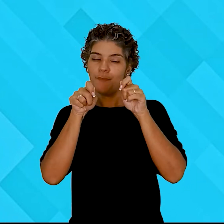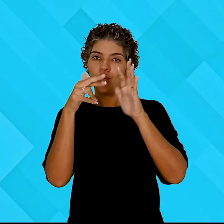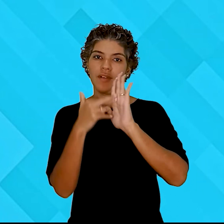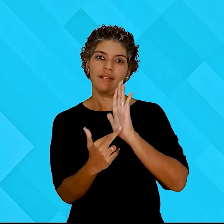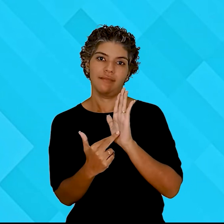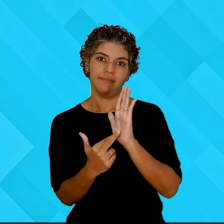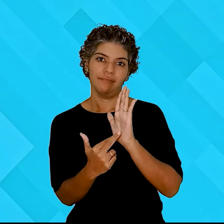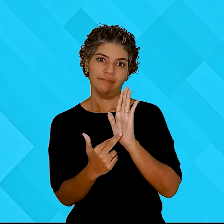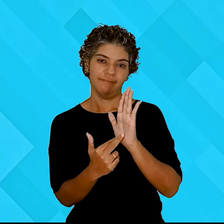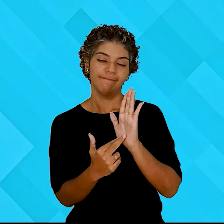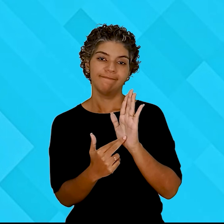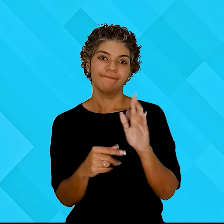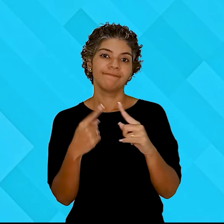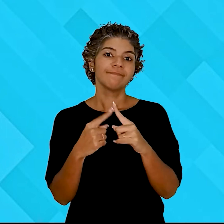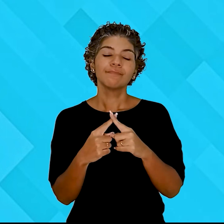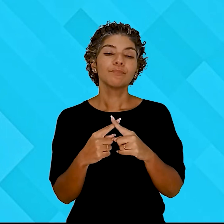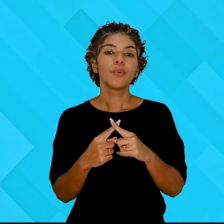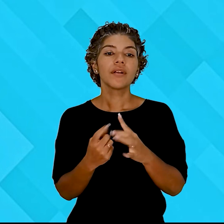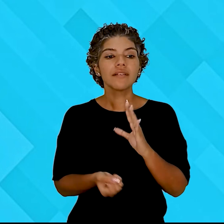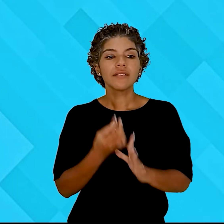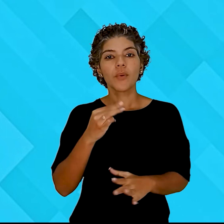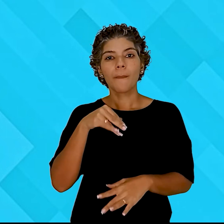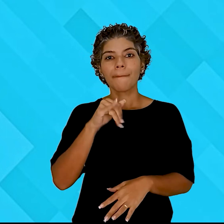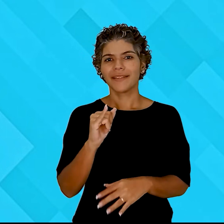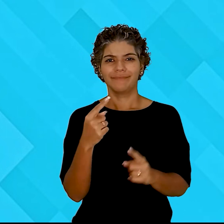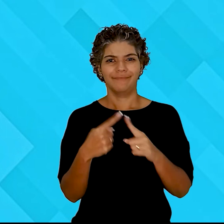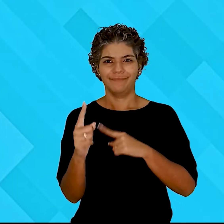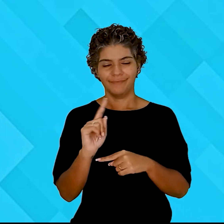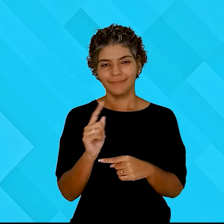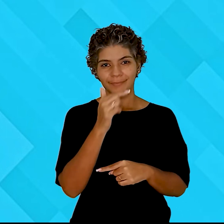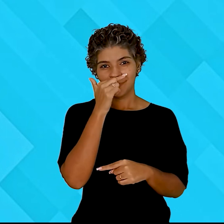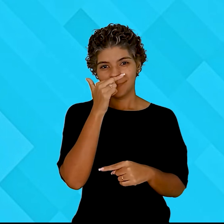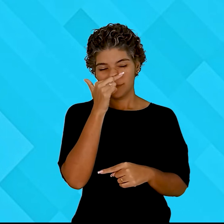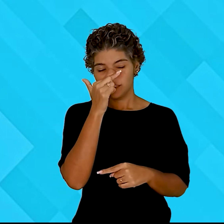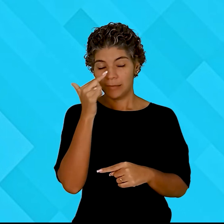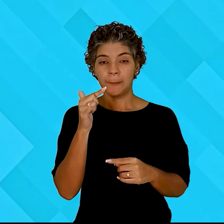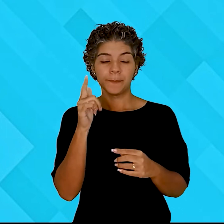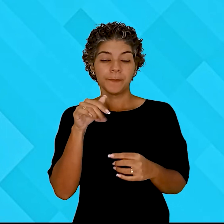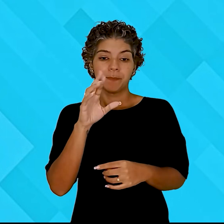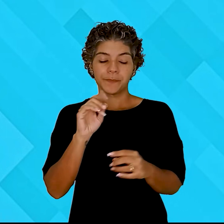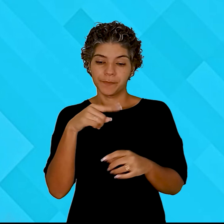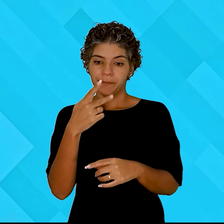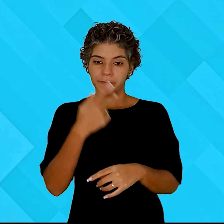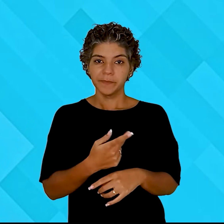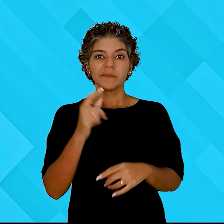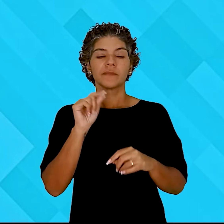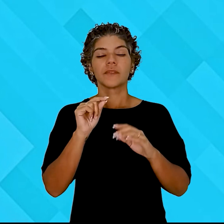criado o microempreendedor. Obviamente, a gente está falando de um cenário do mercado cultural onde as pessoas têm muita dificuldade de lutar contra